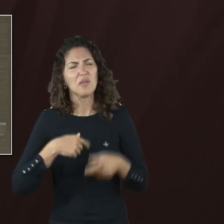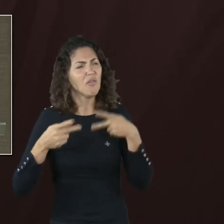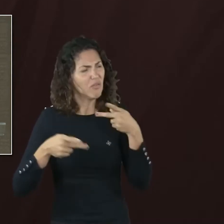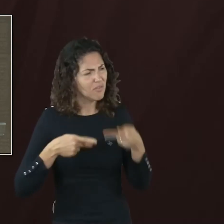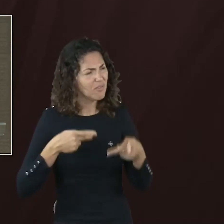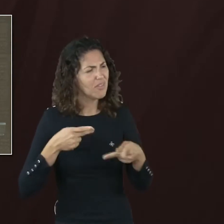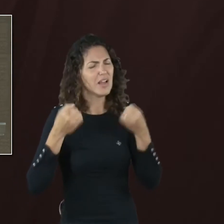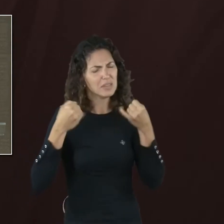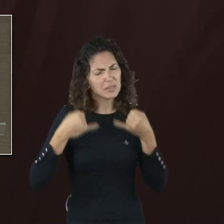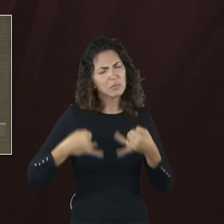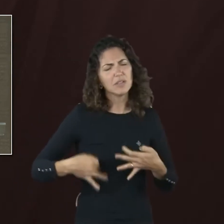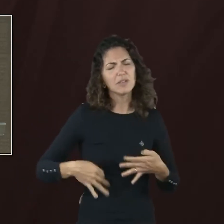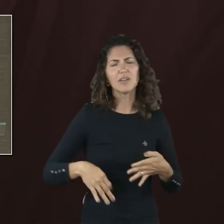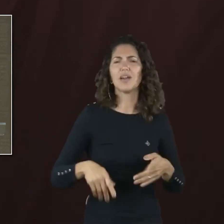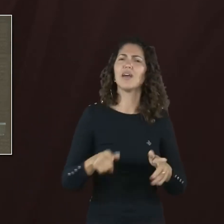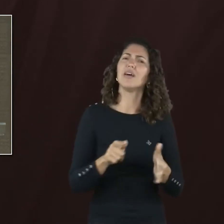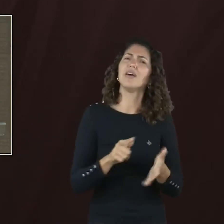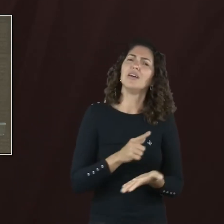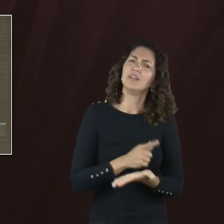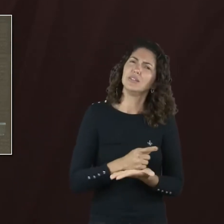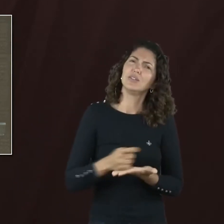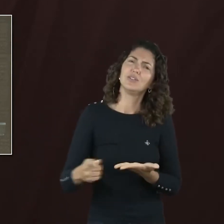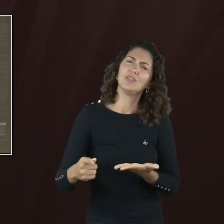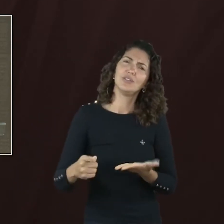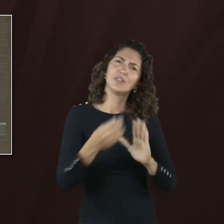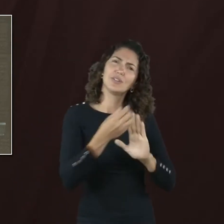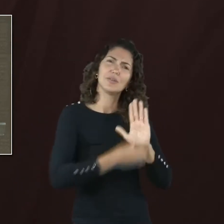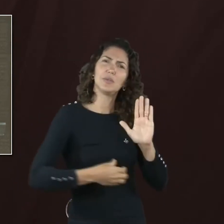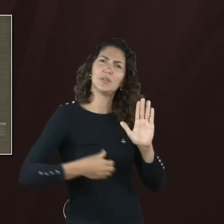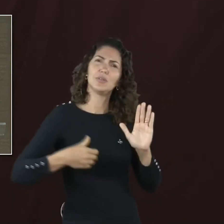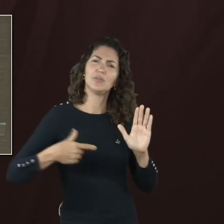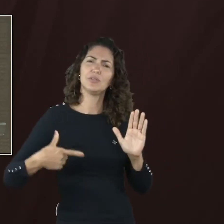lá para Gênesis 24. Senhor Jesus.